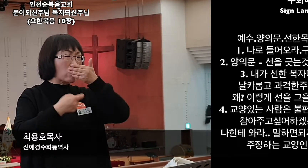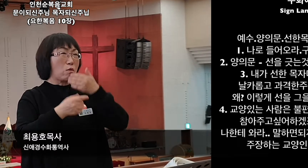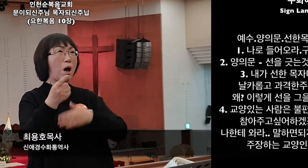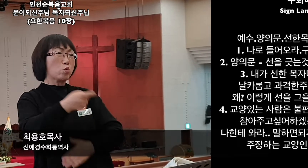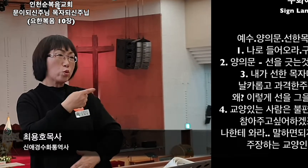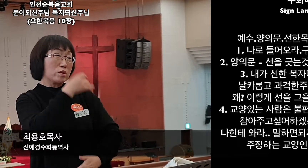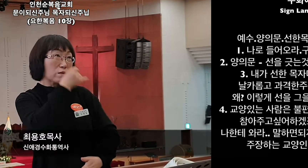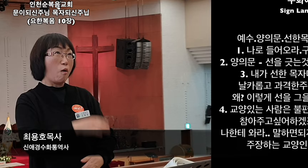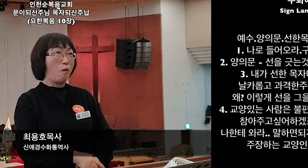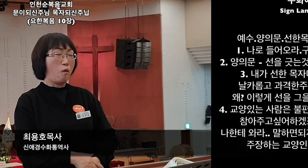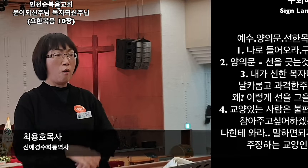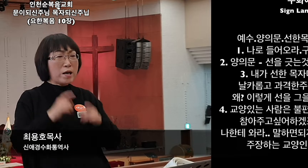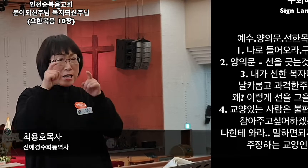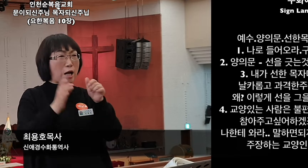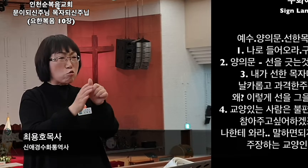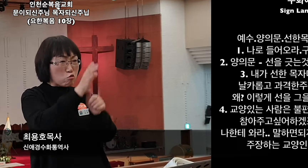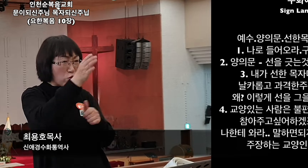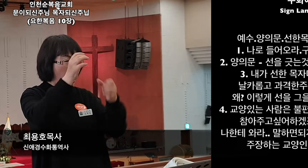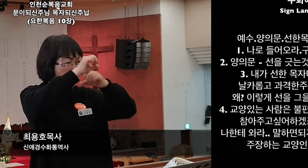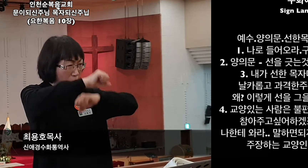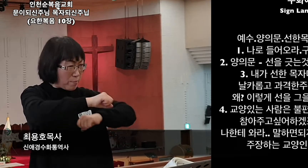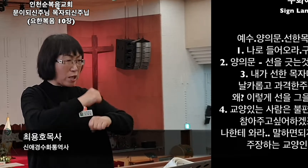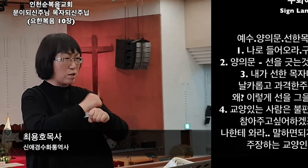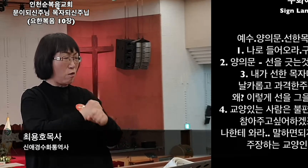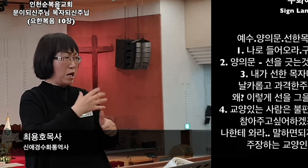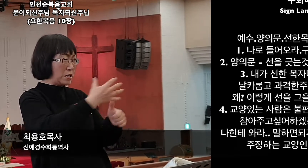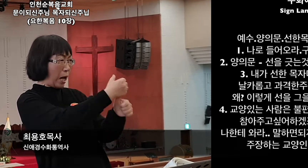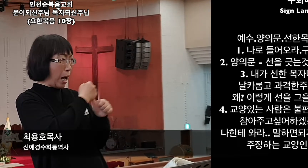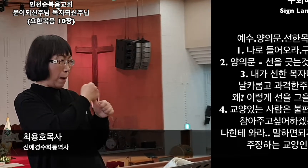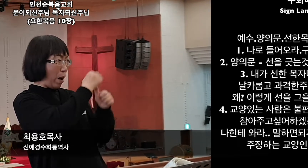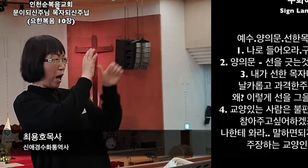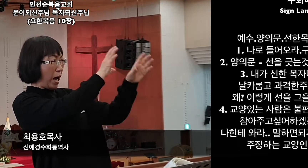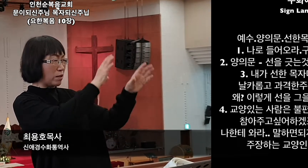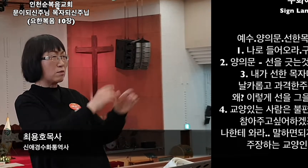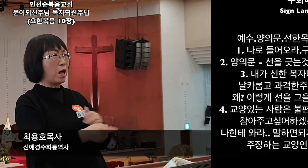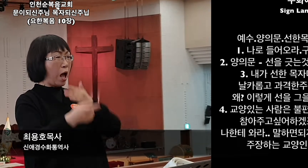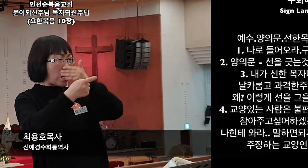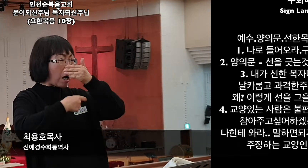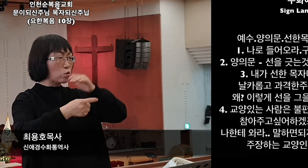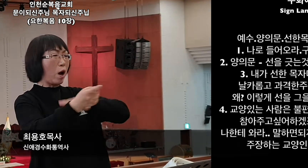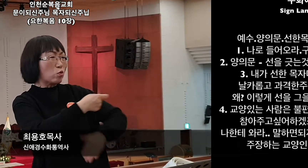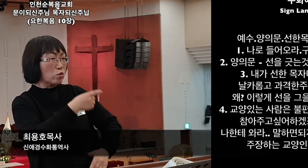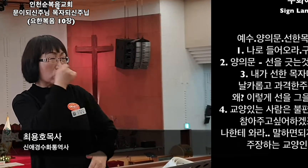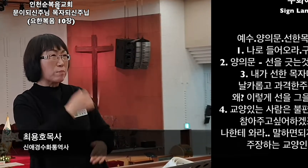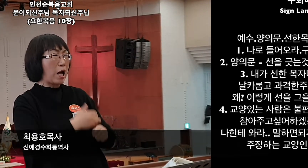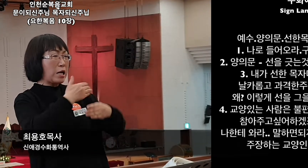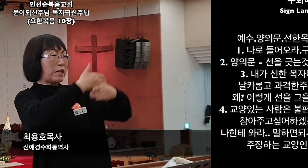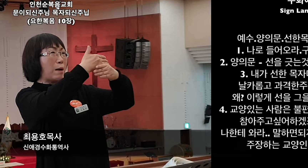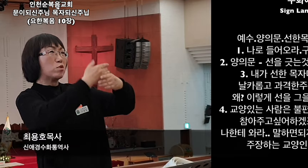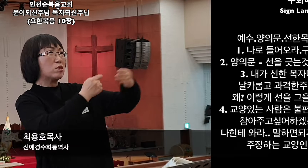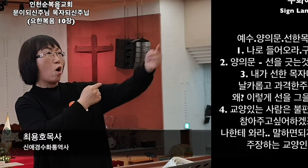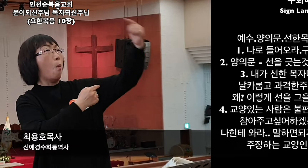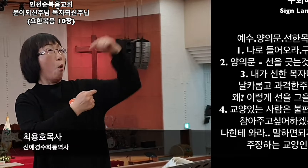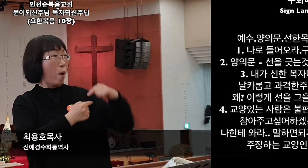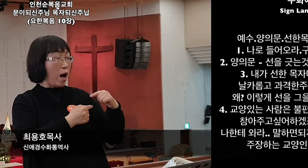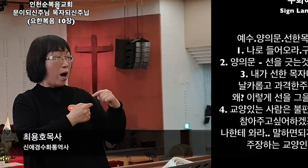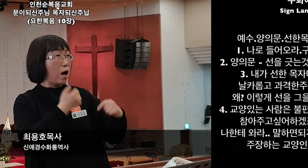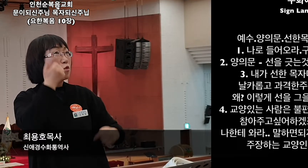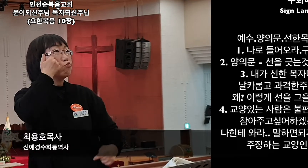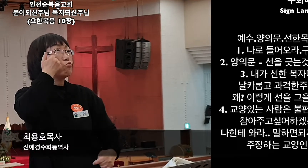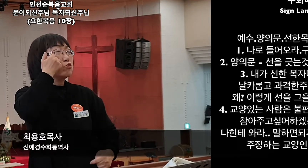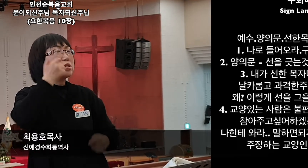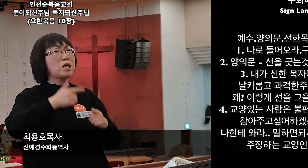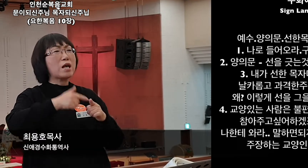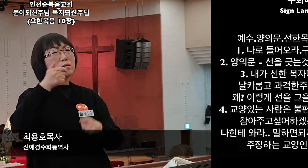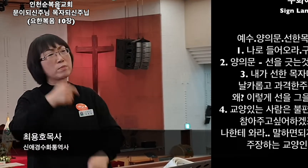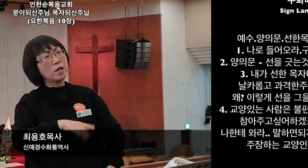도둑이 있대요. 양들을 죽이고 멸망시키고 잡아가려는 강도와 도둑들이 있대요. 그들은 담으로 넘어온대요. 그 사람들이 누군지